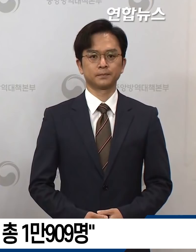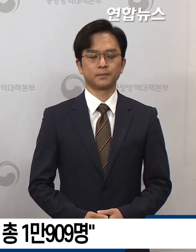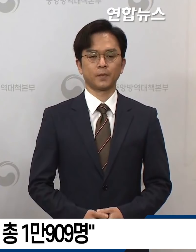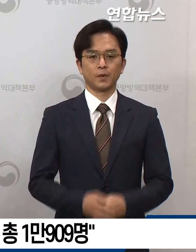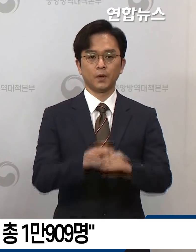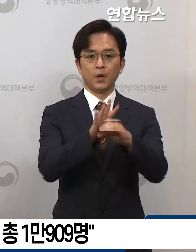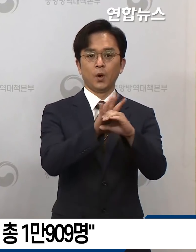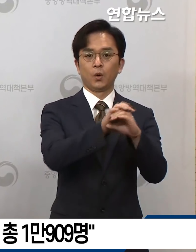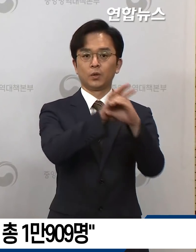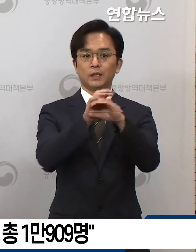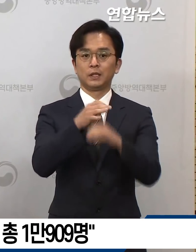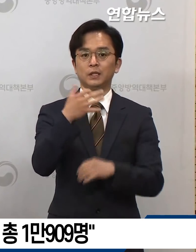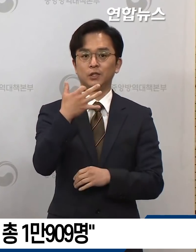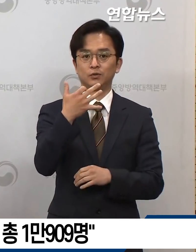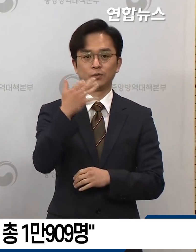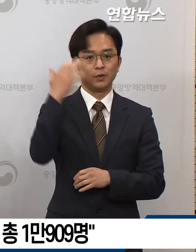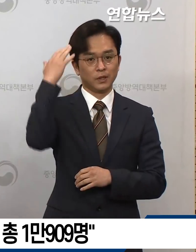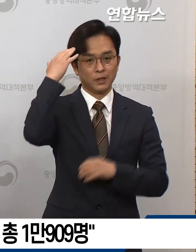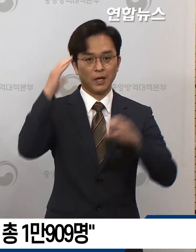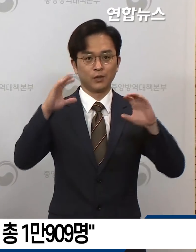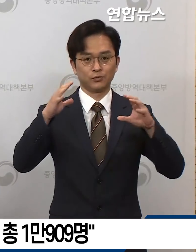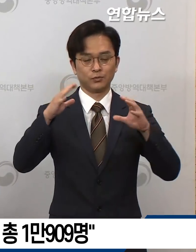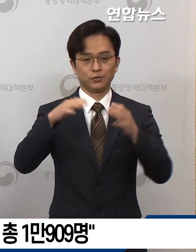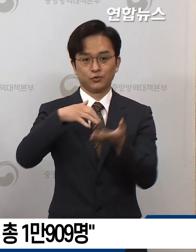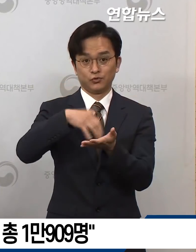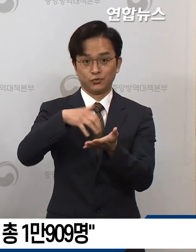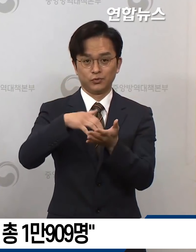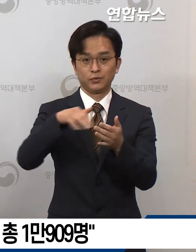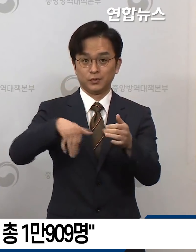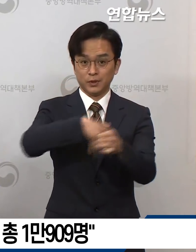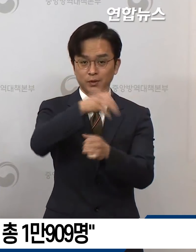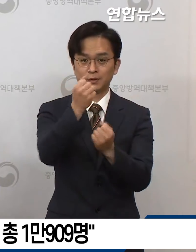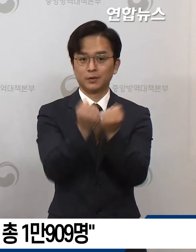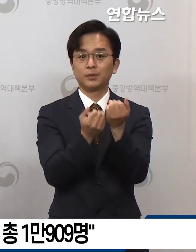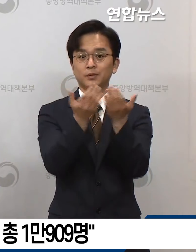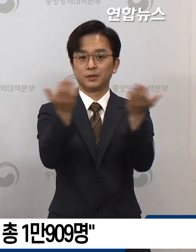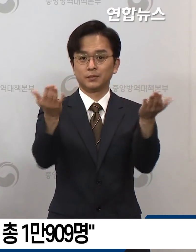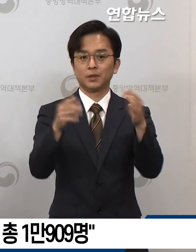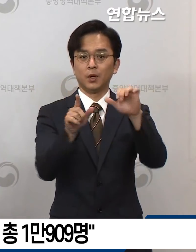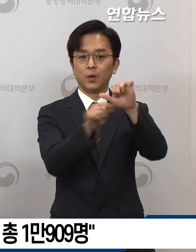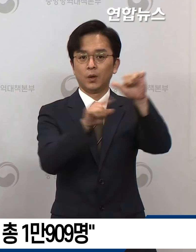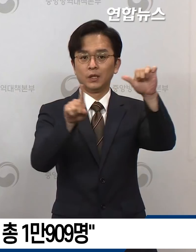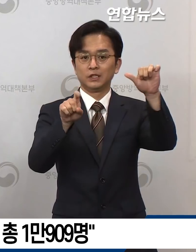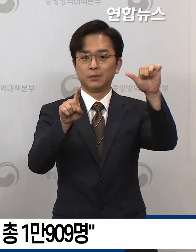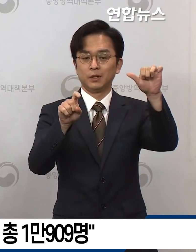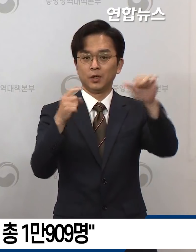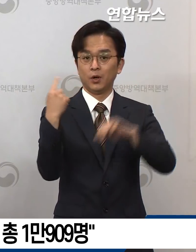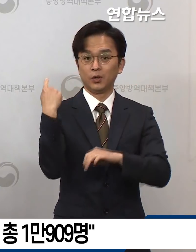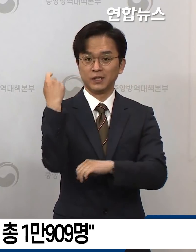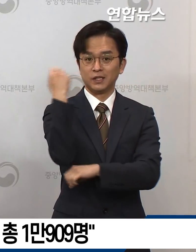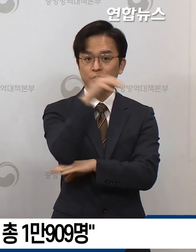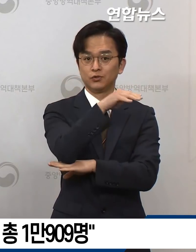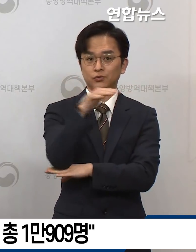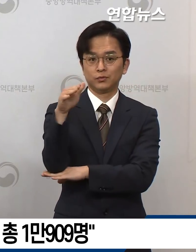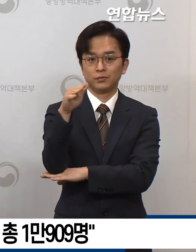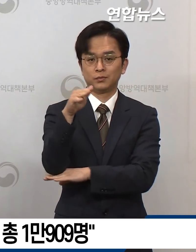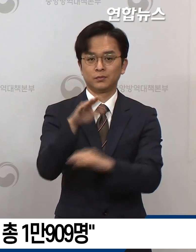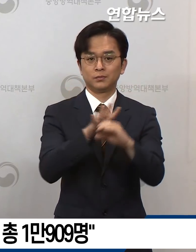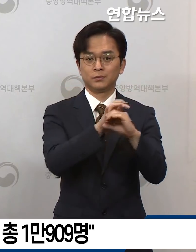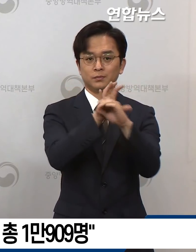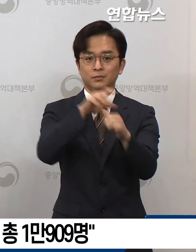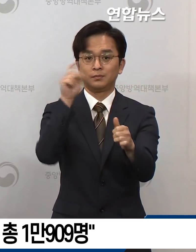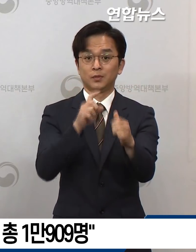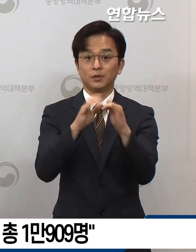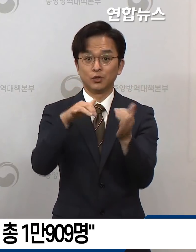코로나 바이러스 감염증 19 국내 발생 현황을 말씀드리겠습니다. 5월 11일 0시 현재 신규